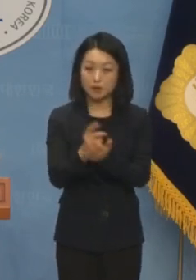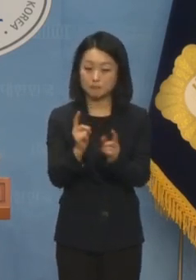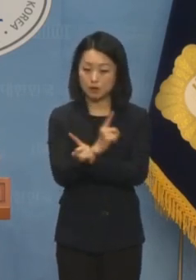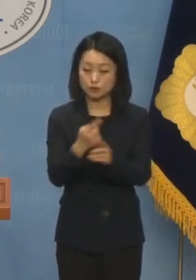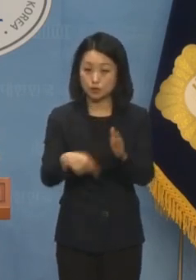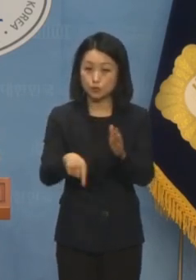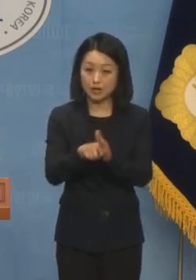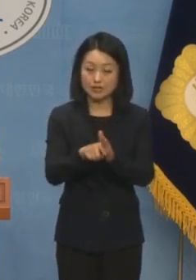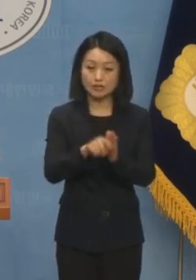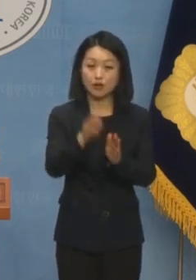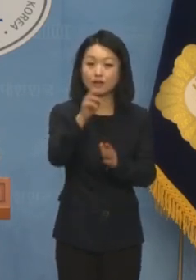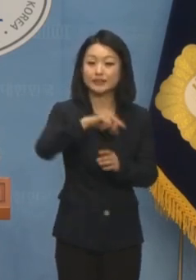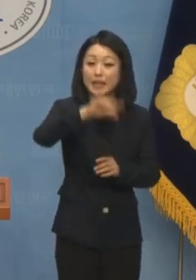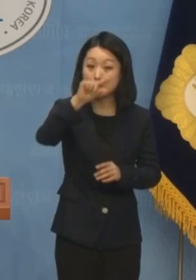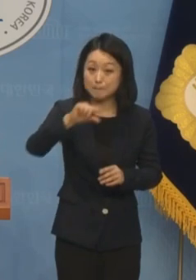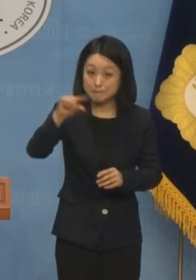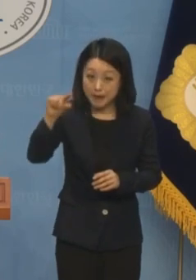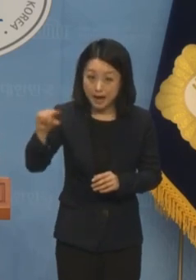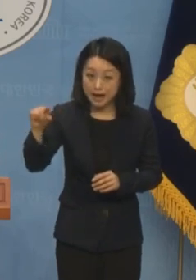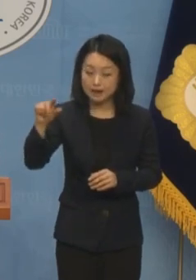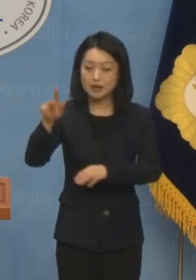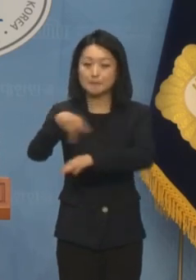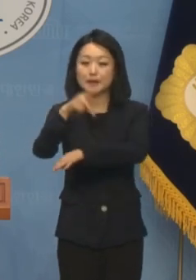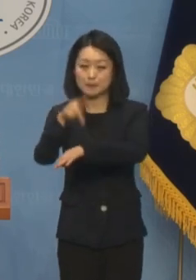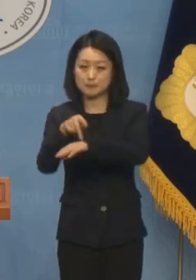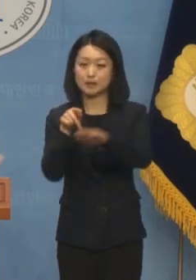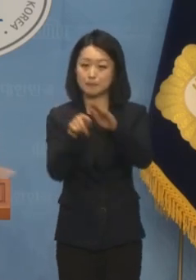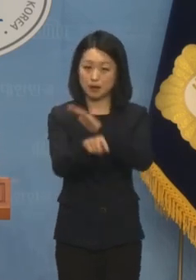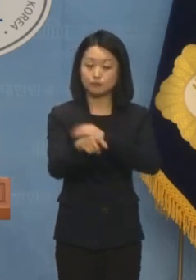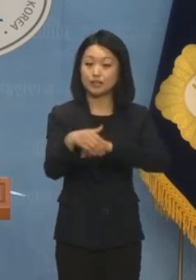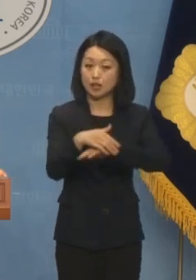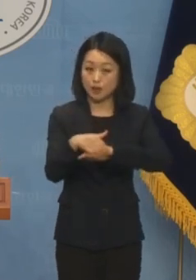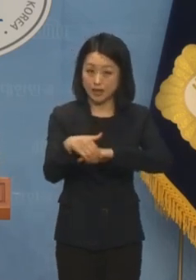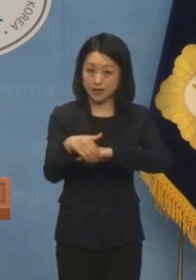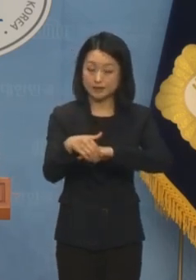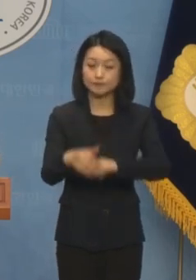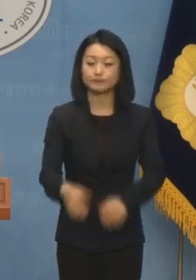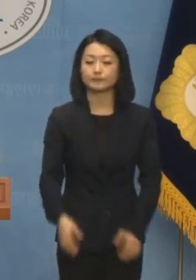위해서 네팔과 필리핀을 방문합니다.